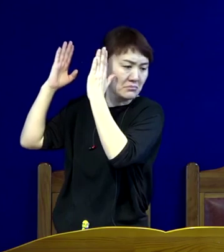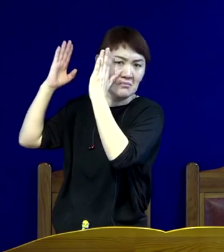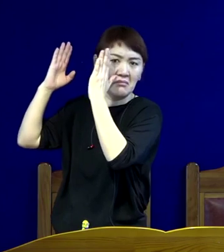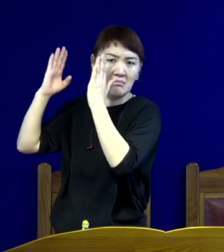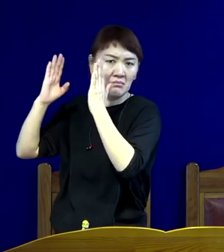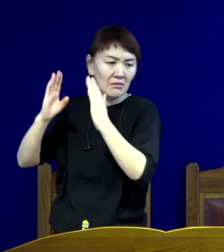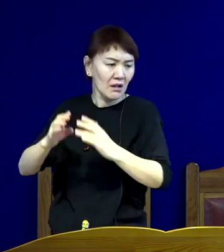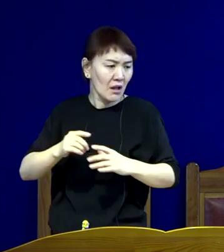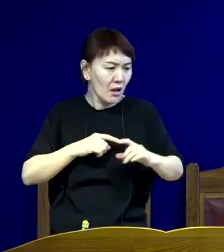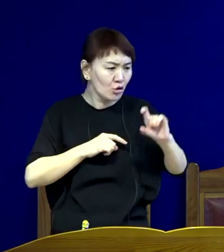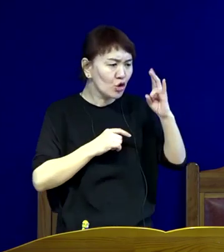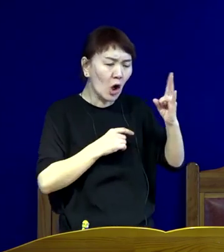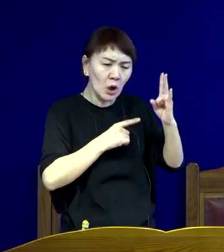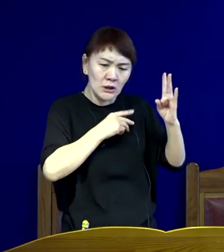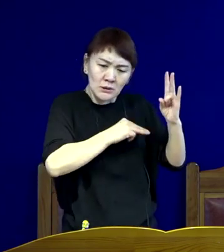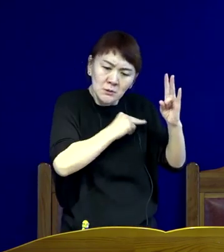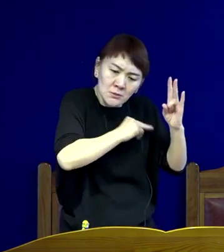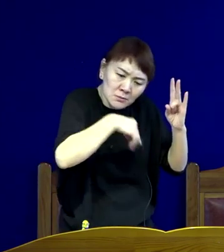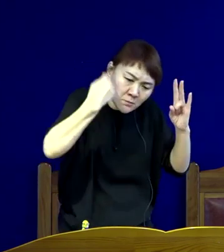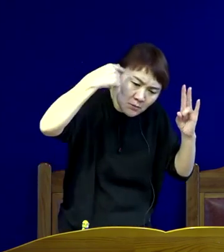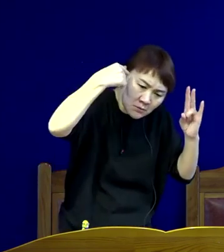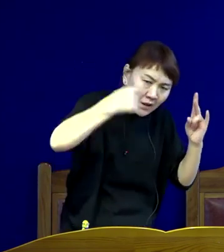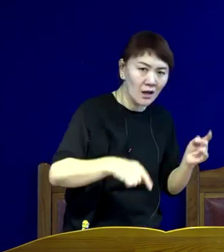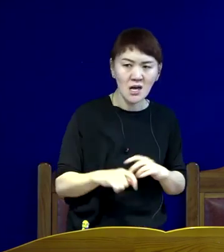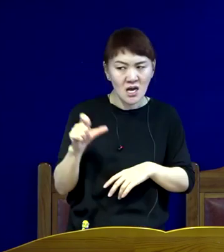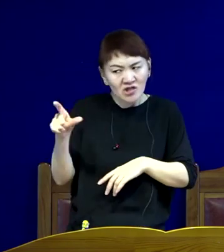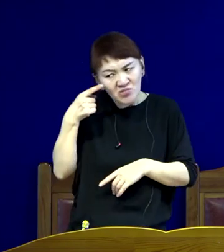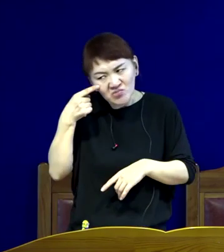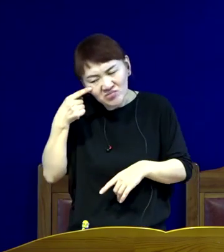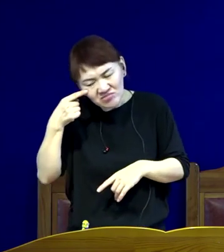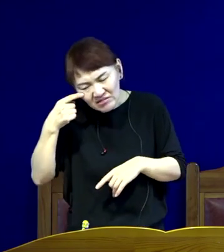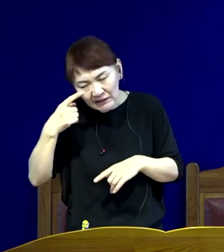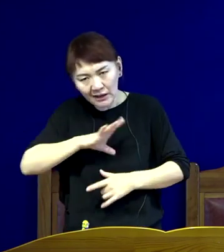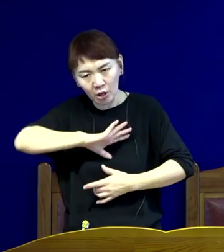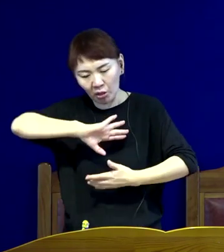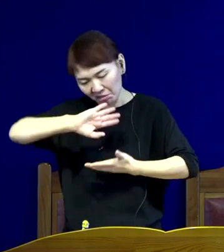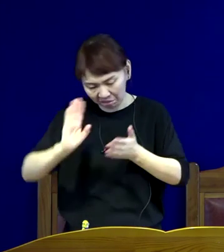нь хуваагдчихж байгаа. За би бүр ийм хүнийг хүртэл харж байлаа.